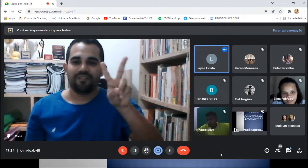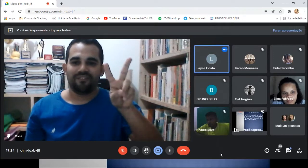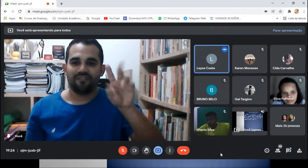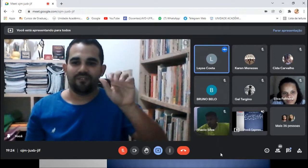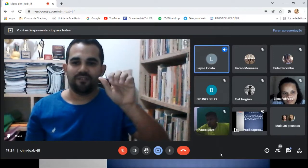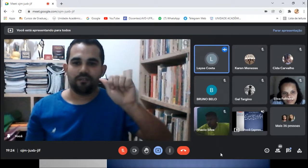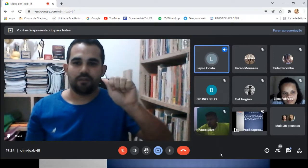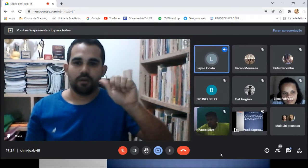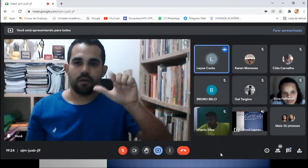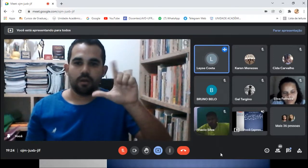O nome dele é esse,